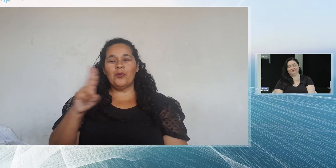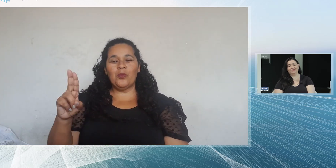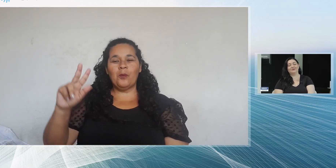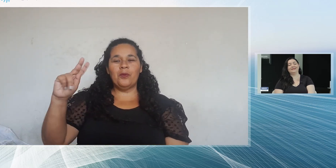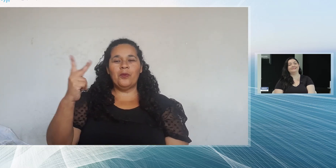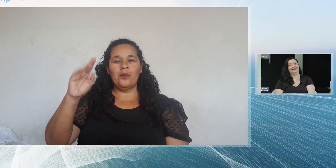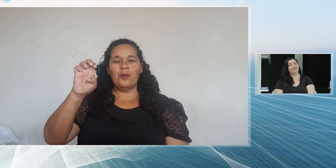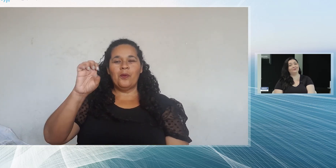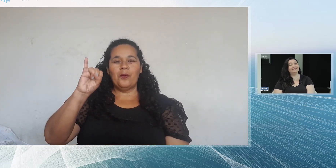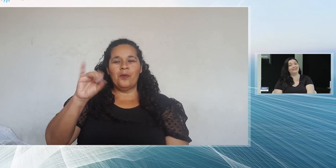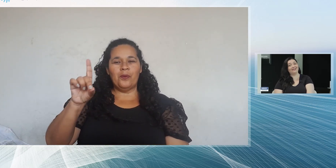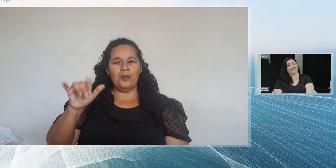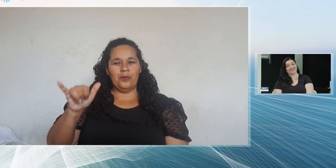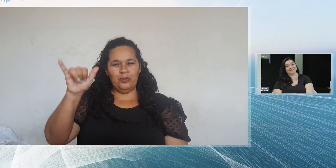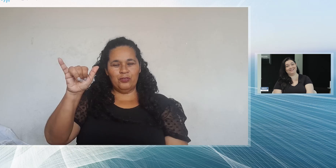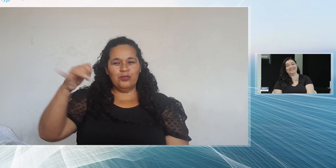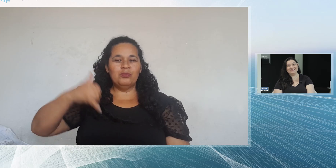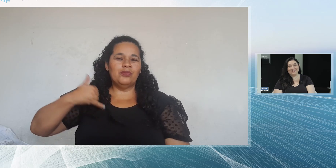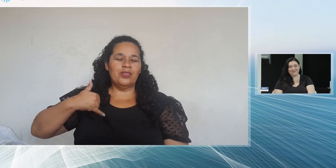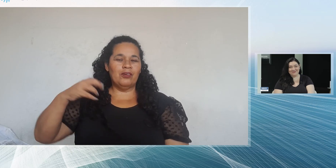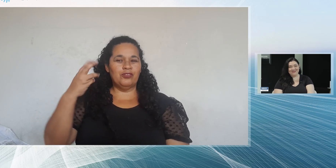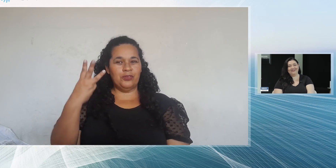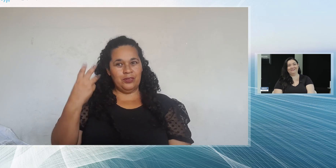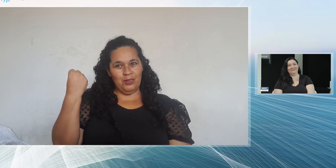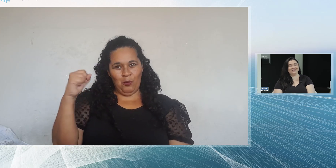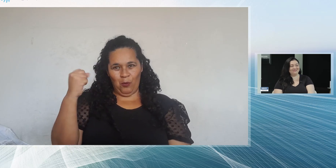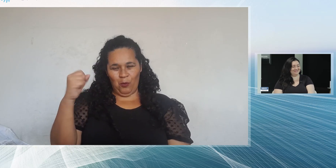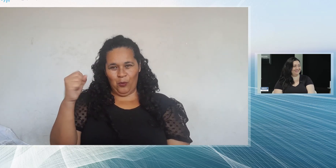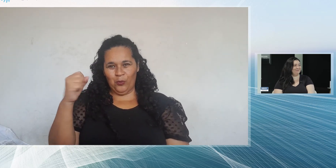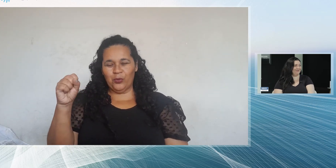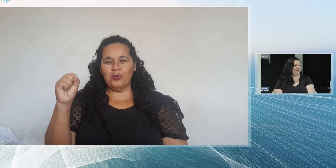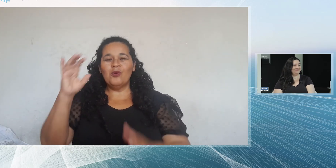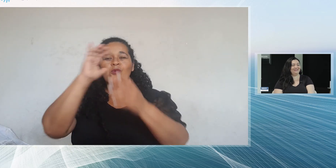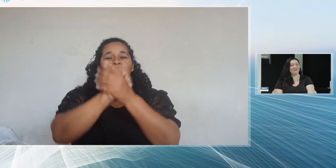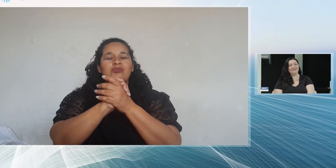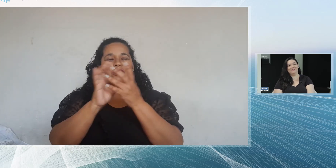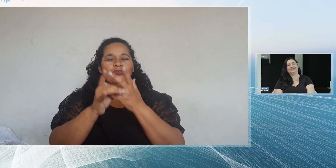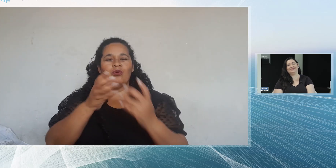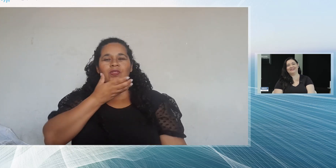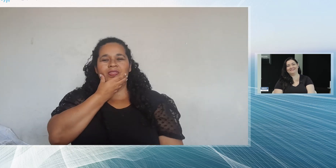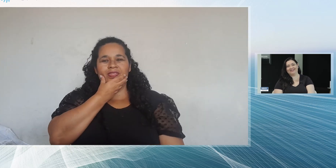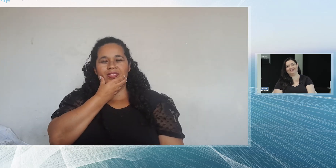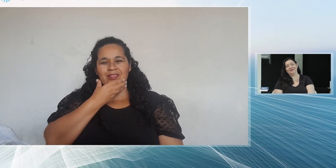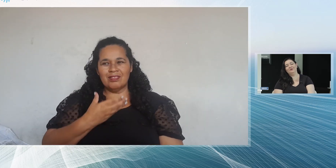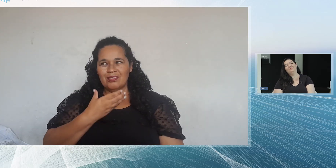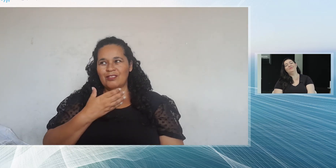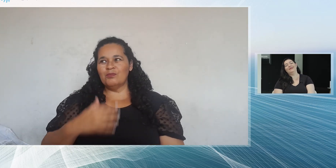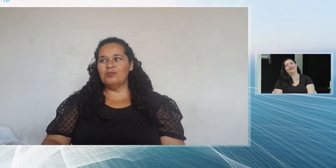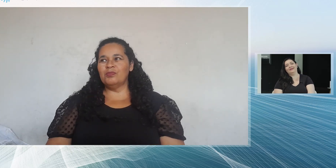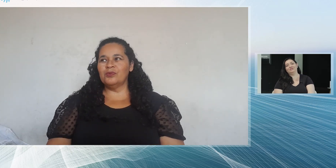38 anos, eu sou casada, eu sou recém-casada, casei em dezembro, então nós estamos em setembro agora, eu tenho 9 meses de